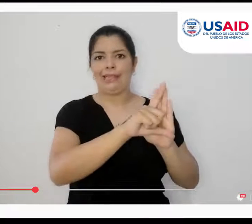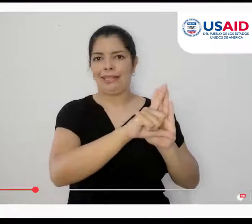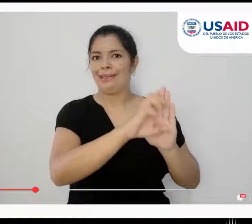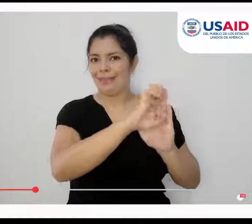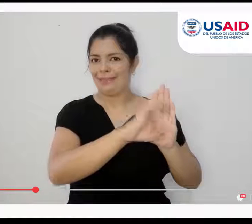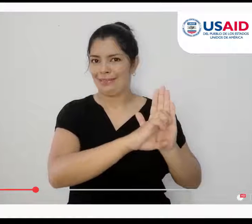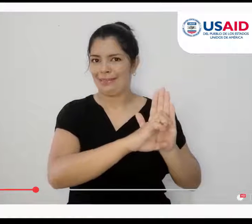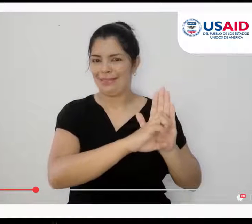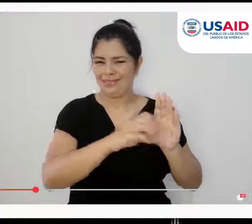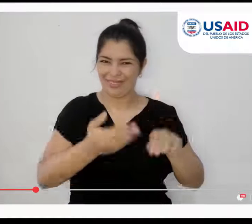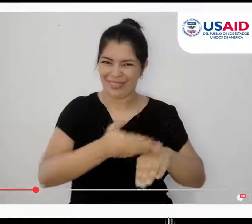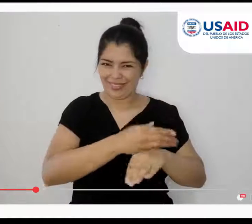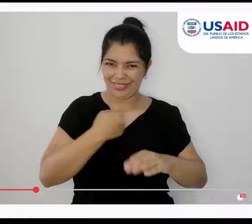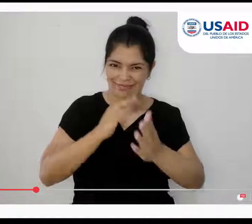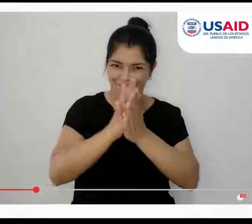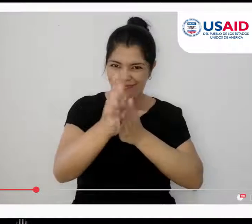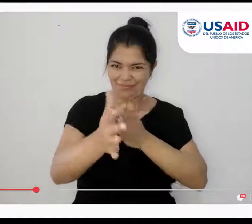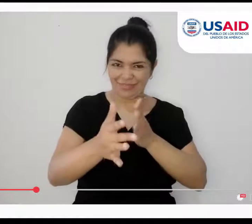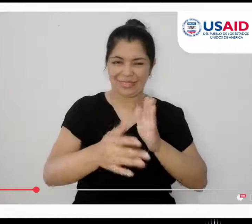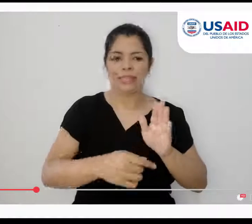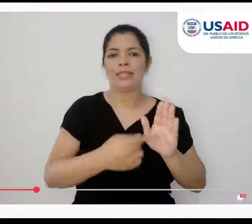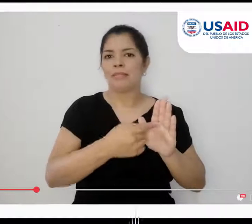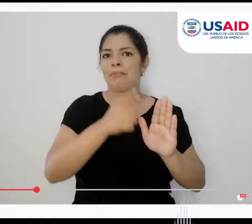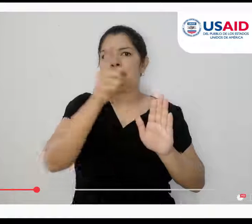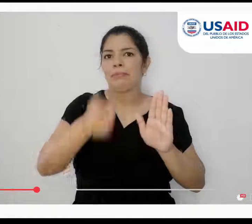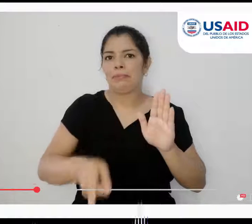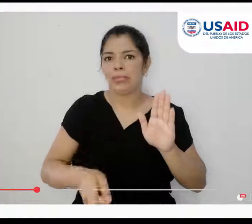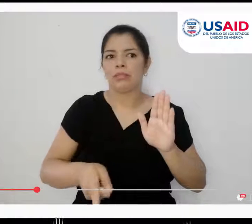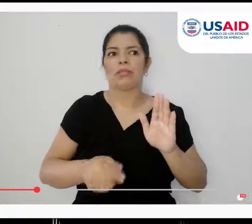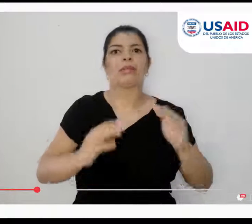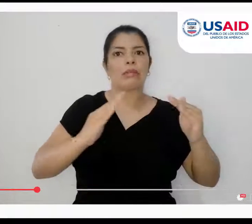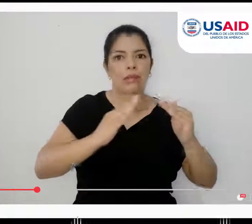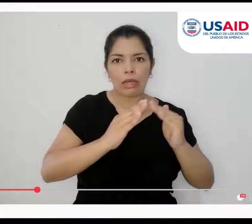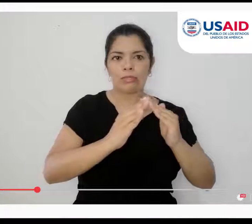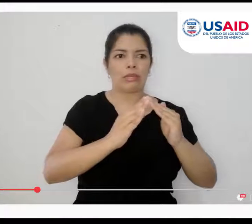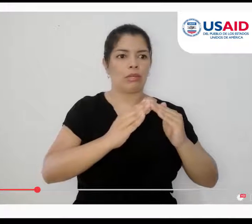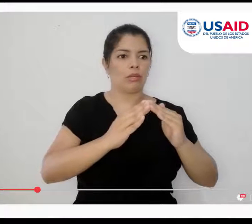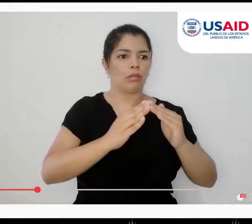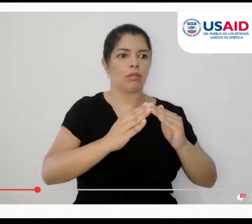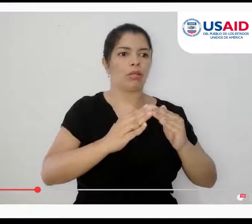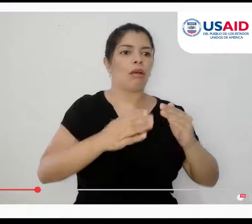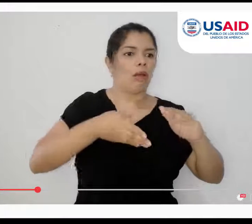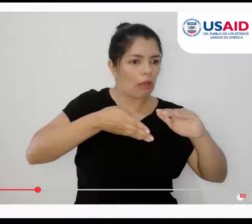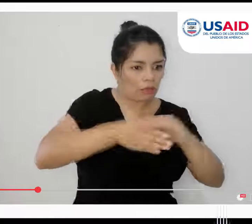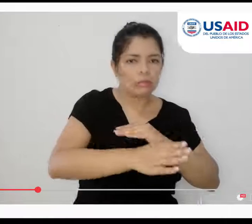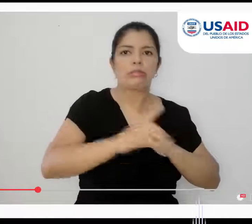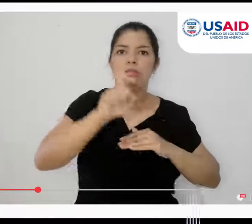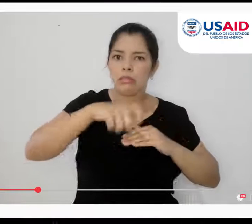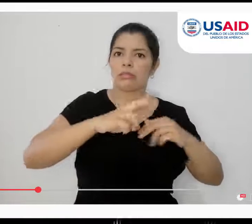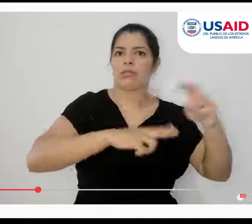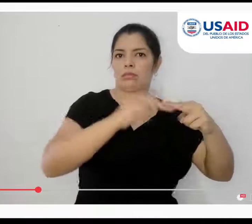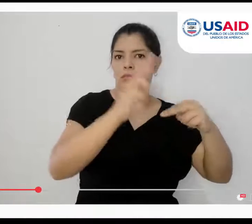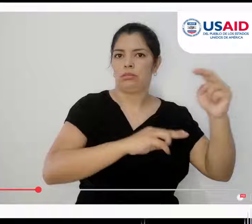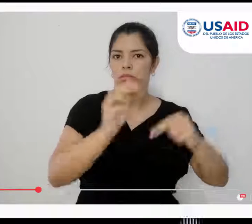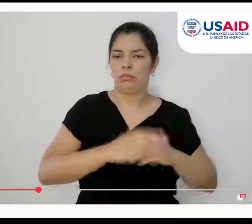estatutaria, como lo mencionaba hace un momento, dicta de que se debe construir vivienda accesible. Entonces, ¿qué se